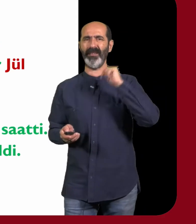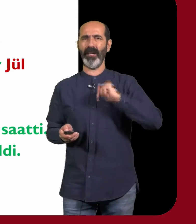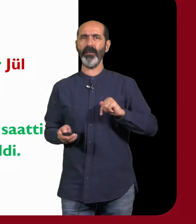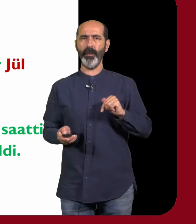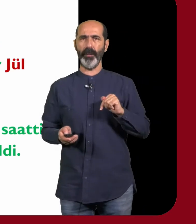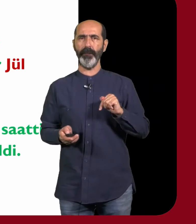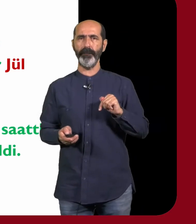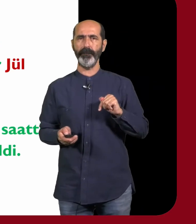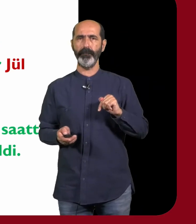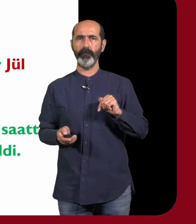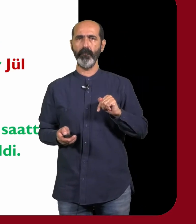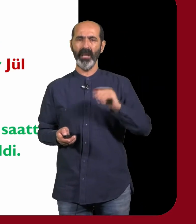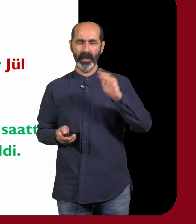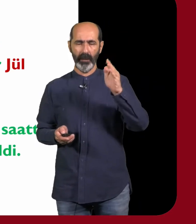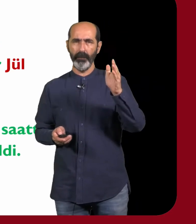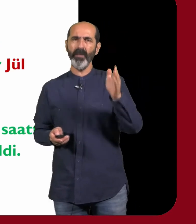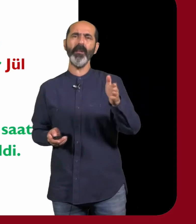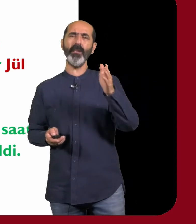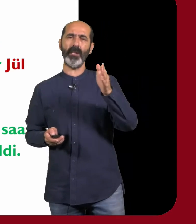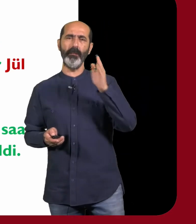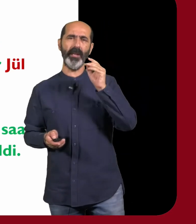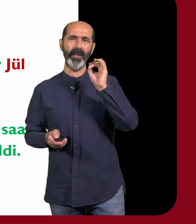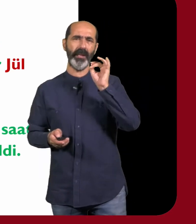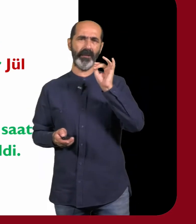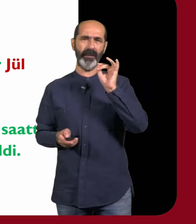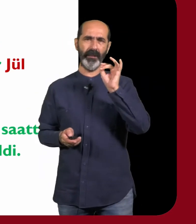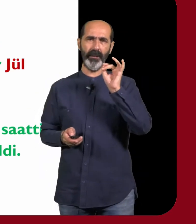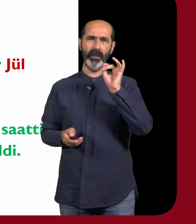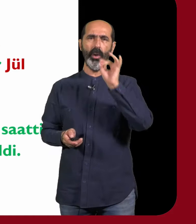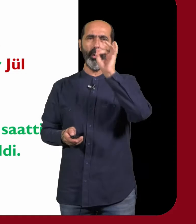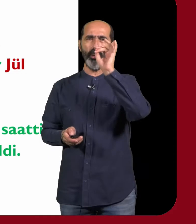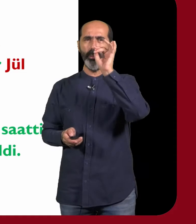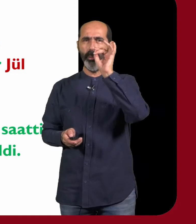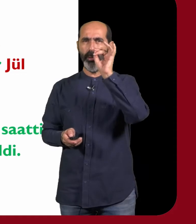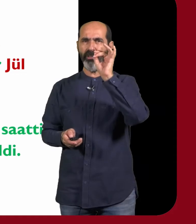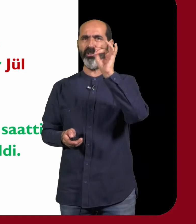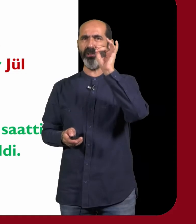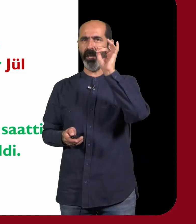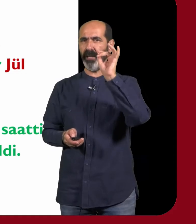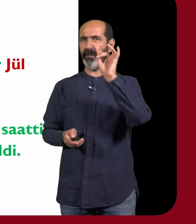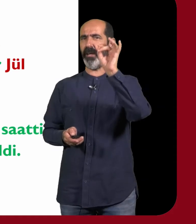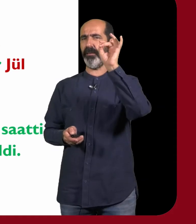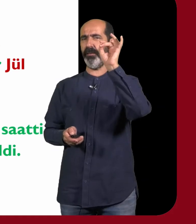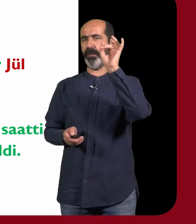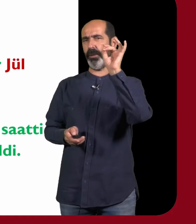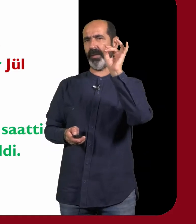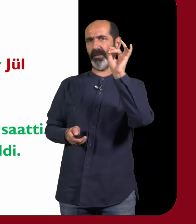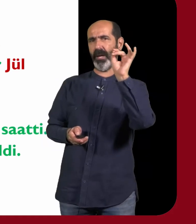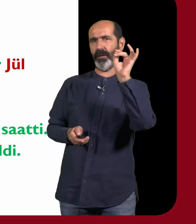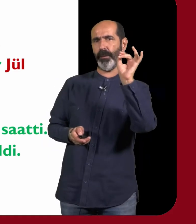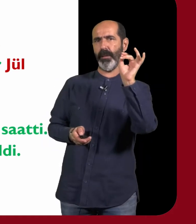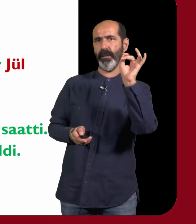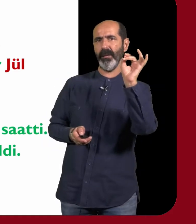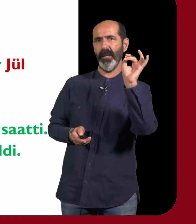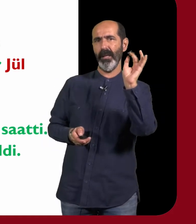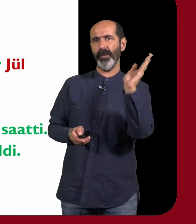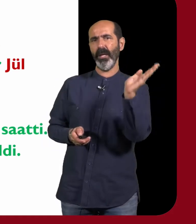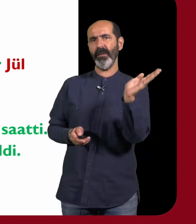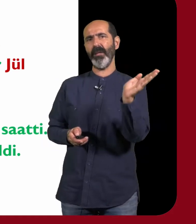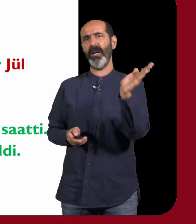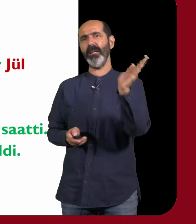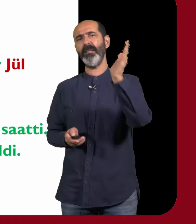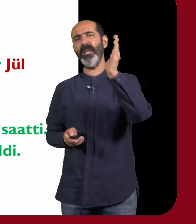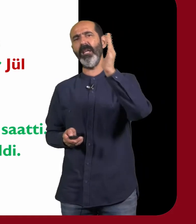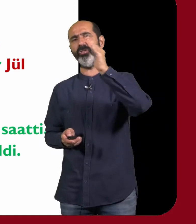Jülyen takvimi mısırların meydana getirdiği Güneş yılı esasına göre takvimin